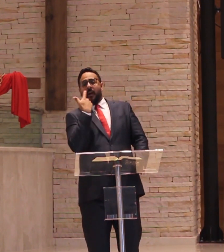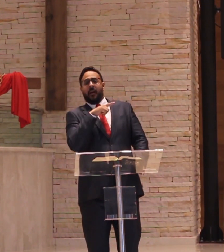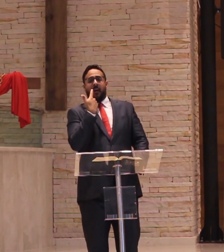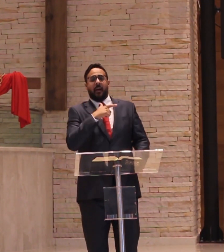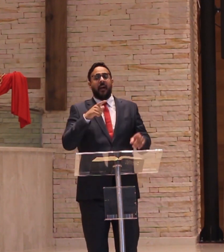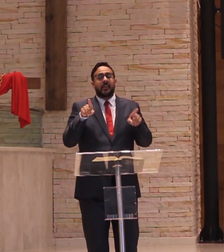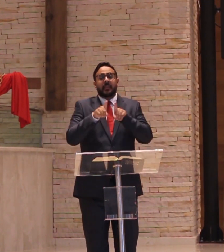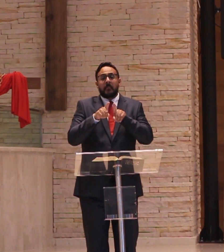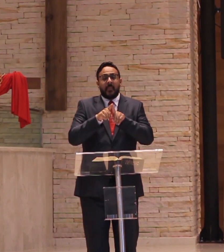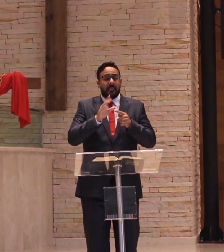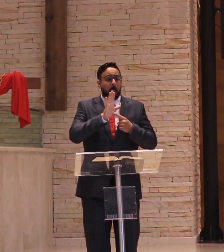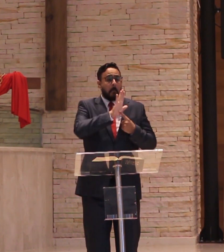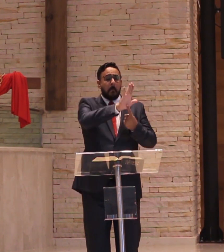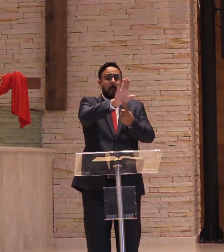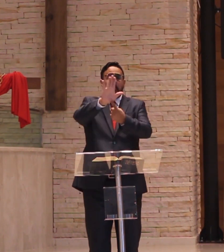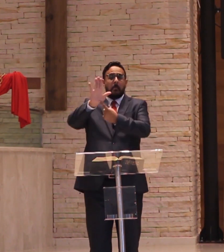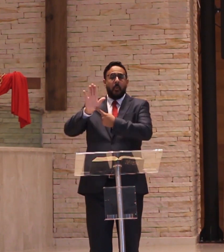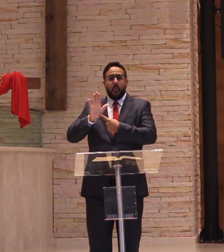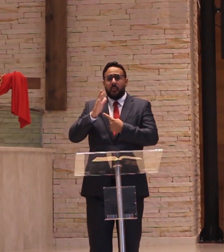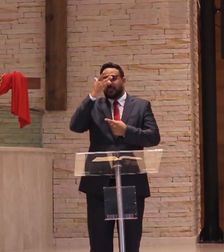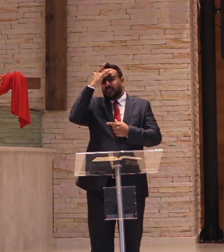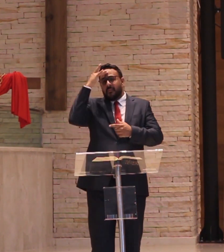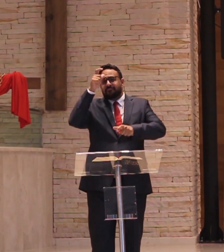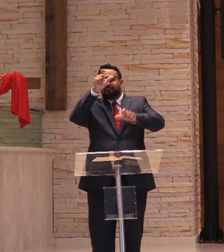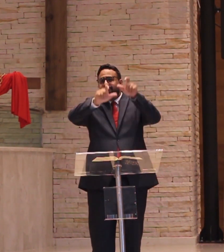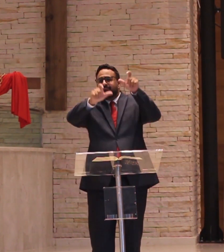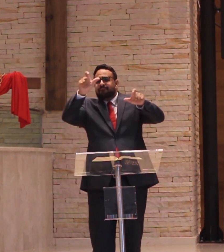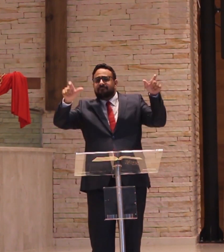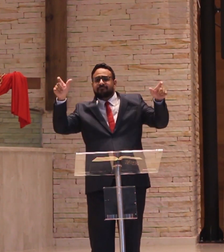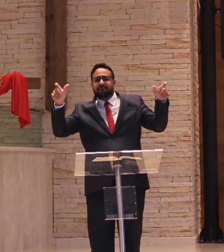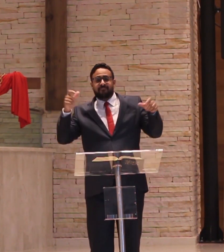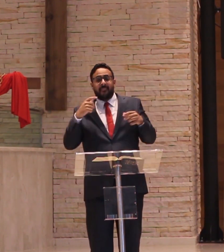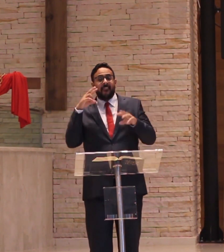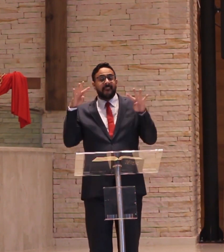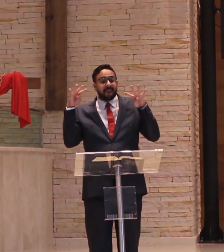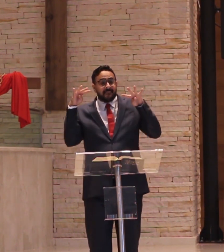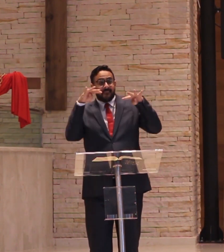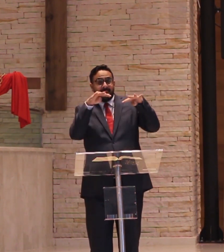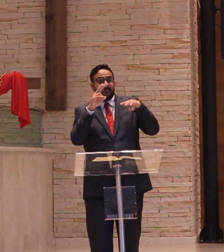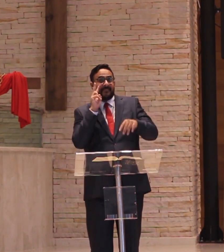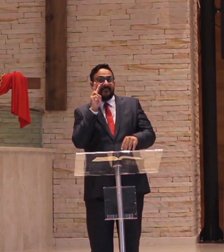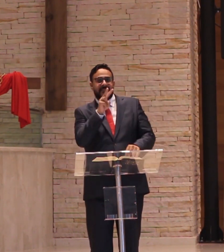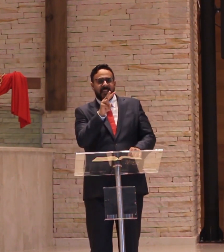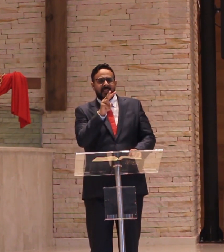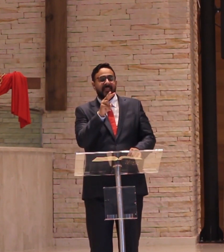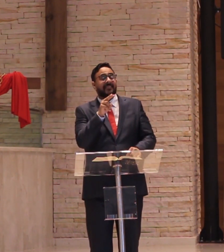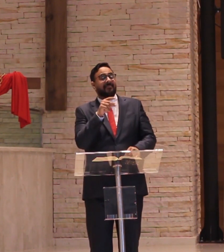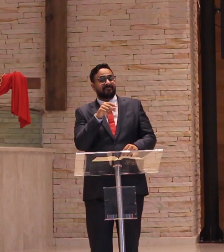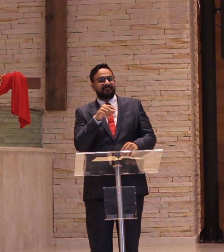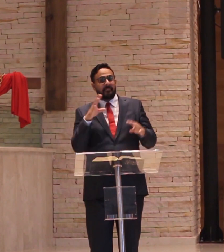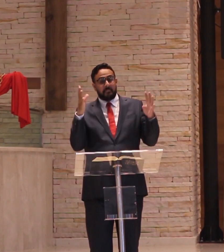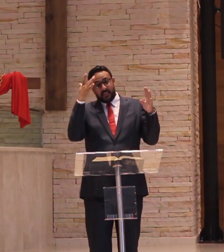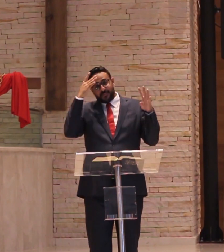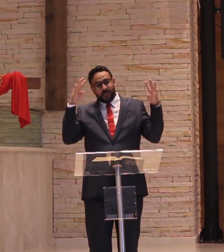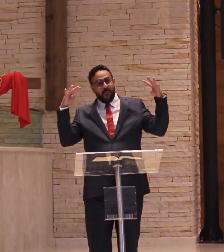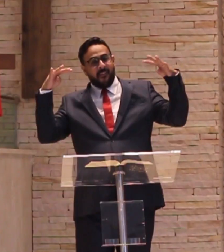naquele momento em que a morte estava sendo realizada na cruz. Então as